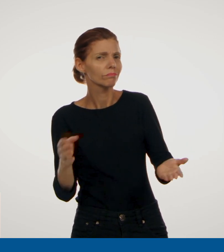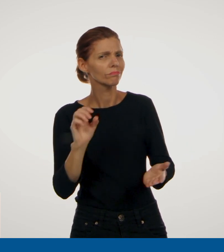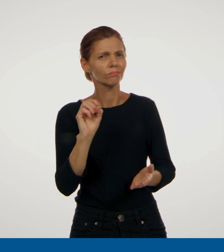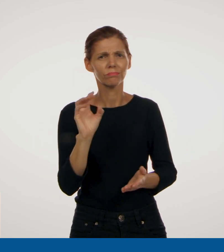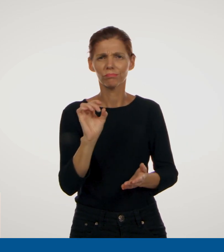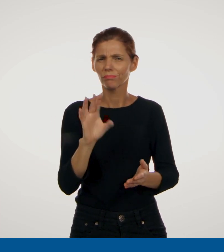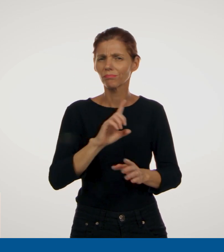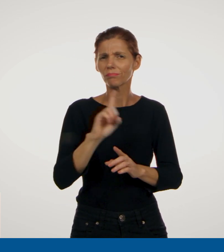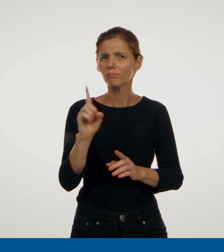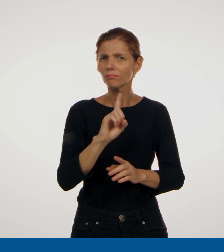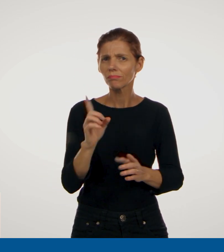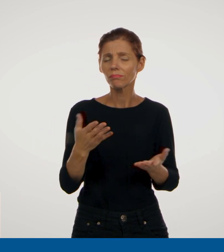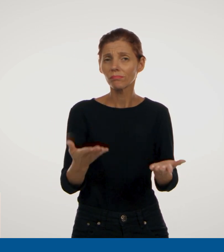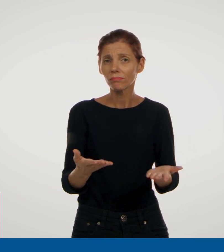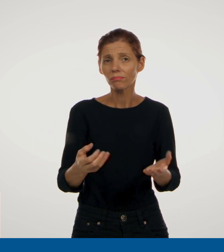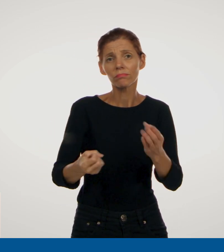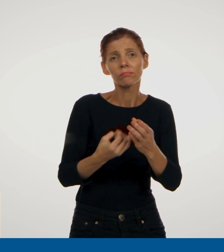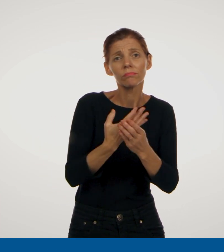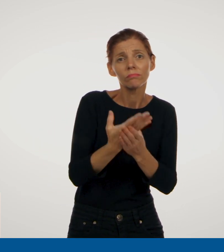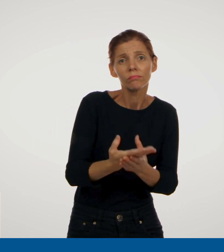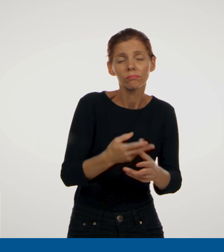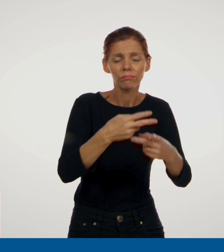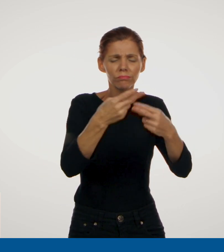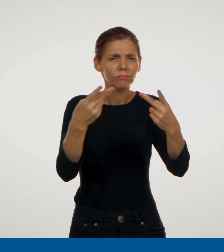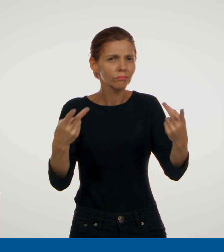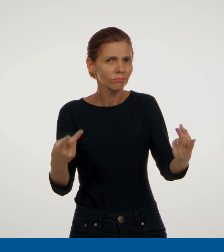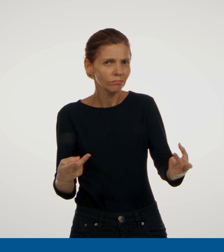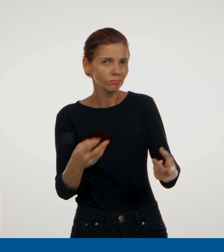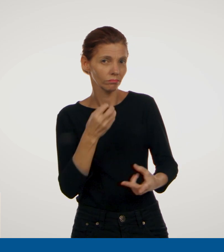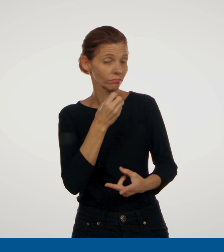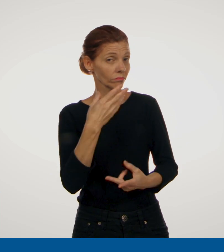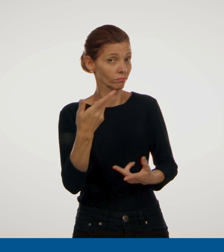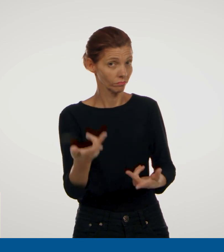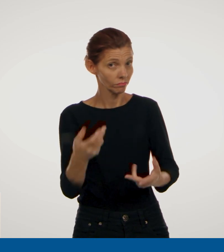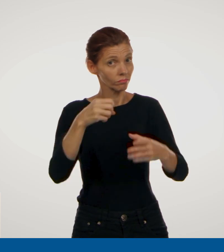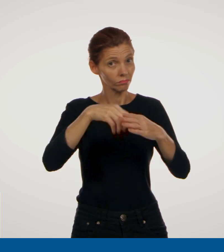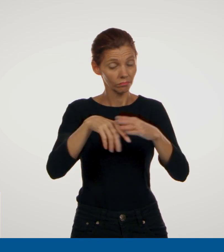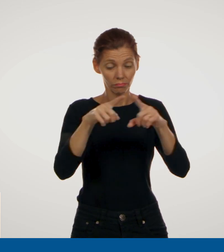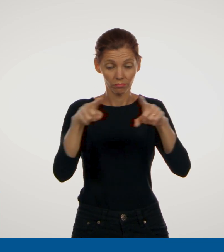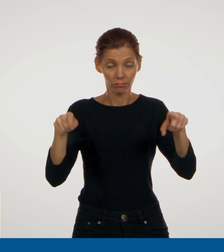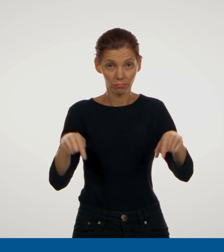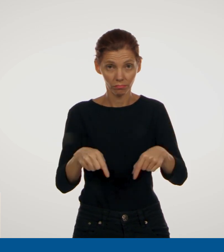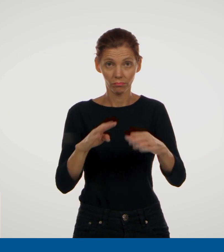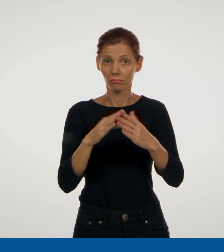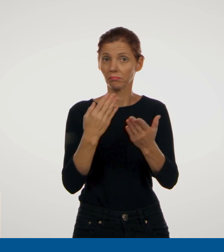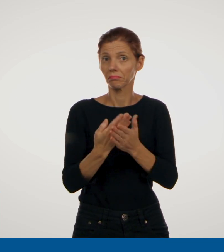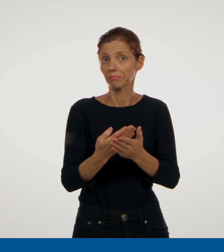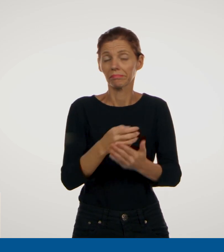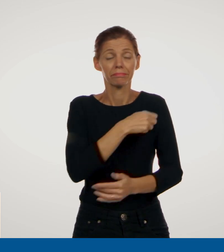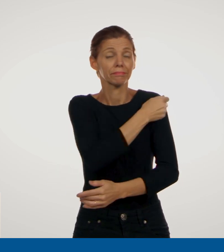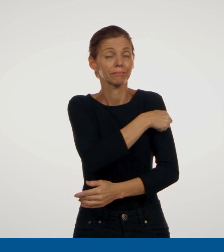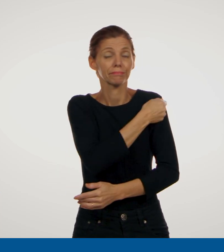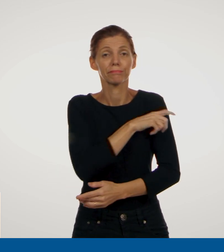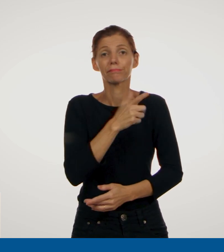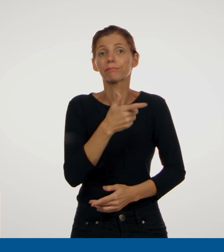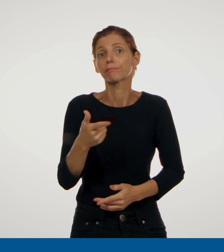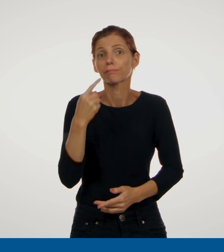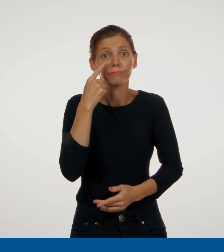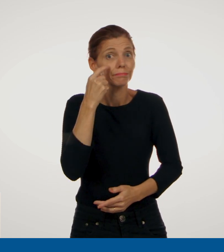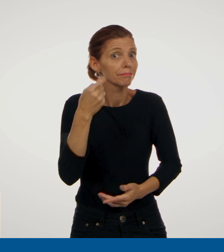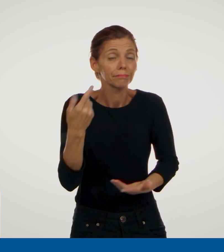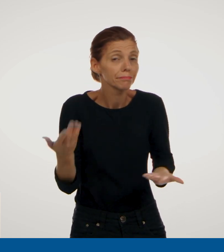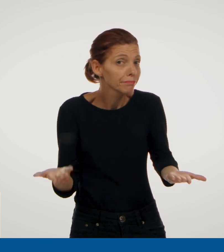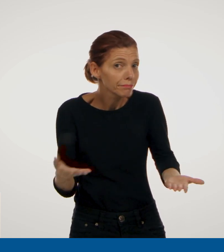utilize na prática. Não adianta criar situação agradável na sala de aula se o aluno não está interessado em aprender.